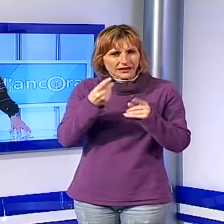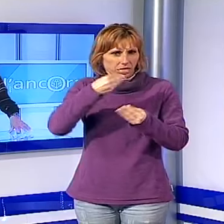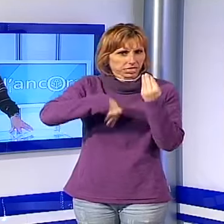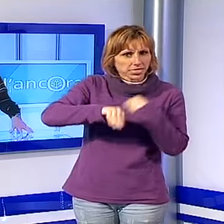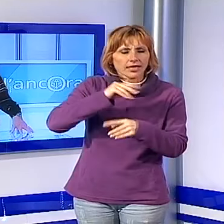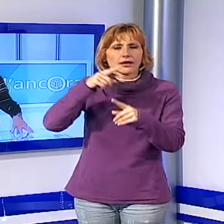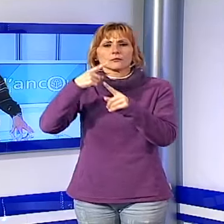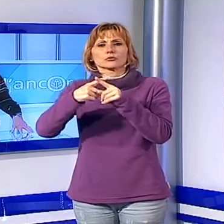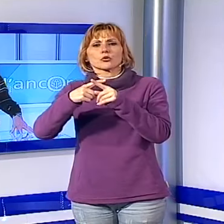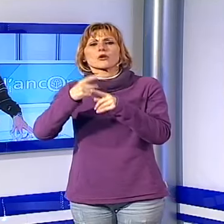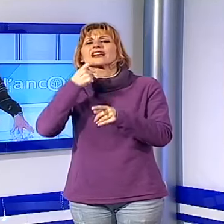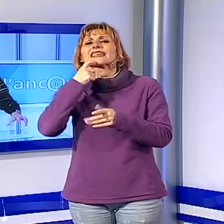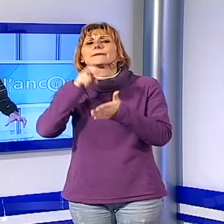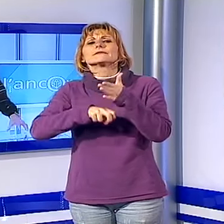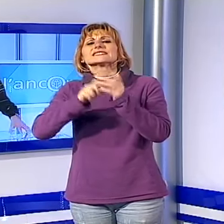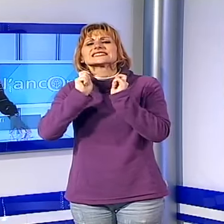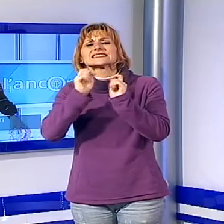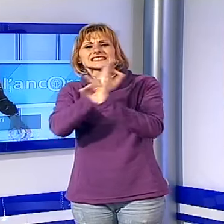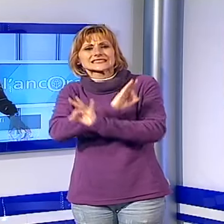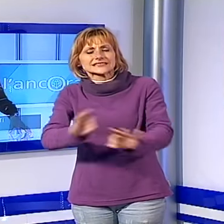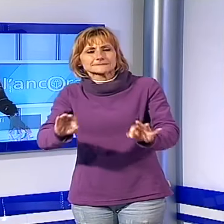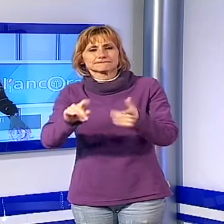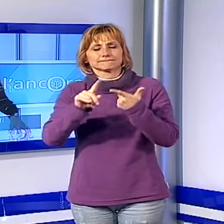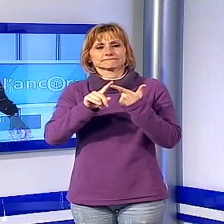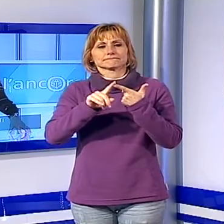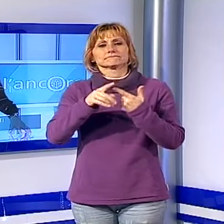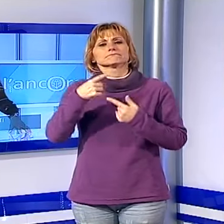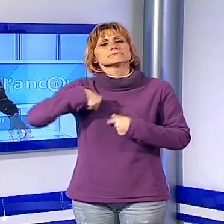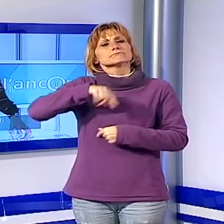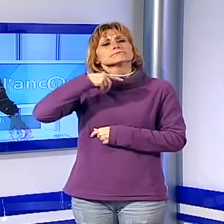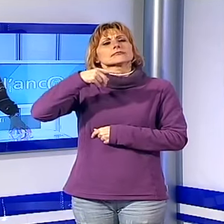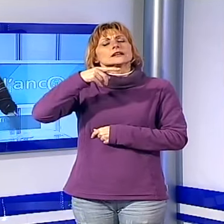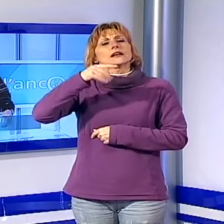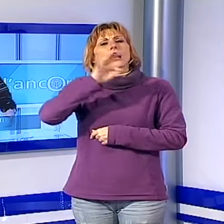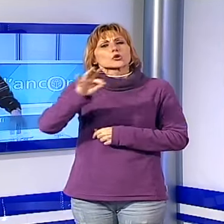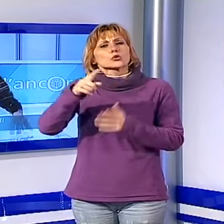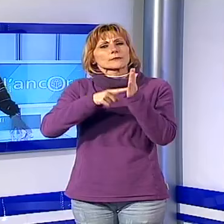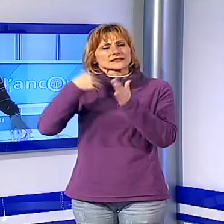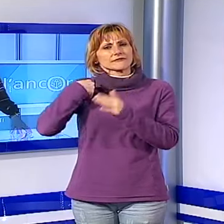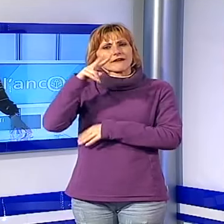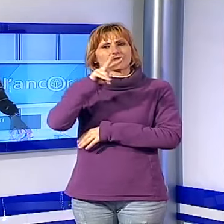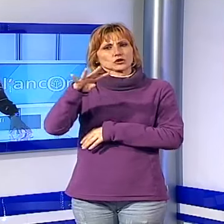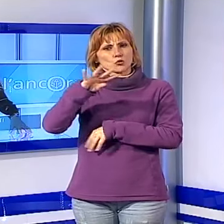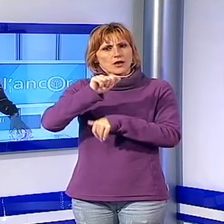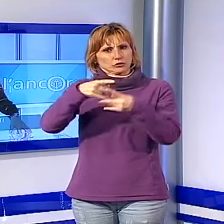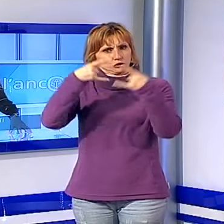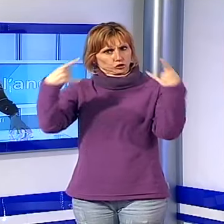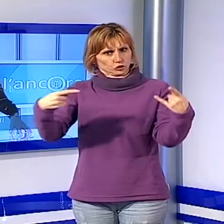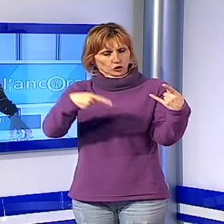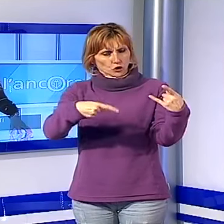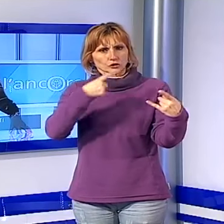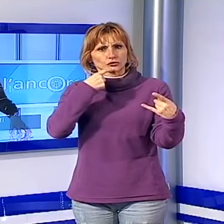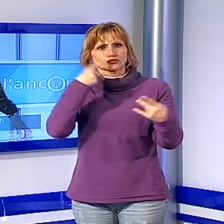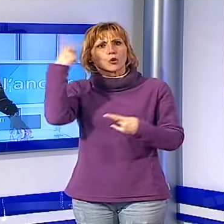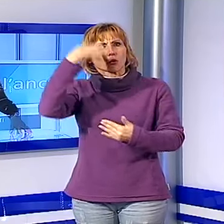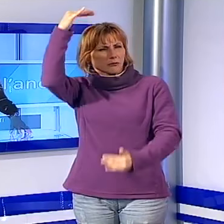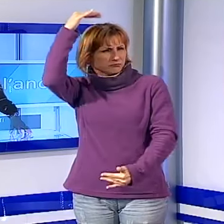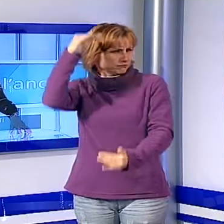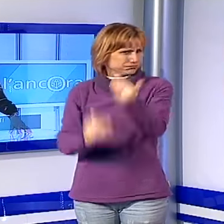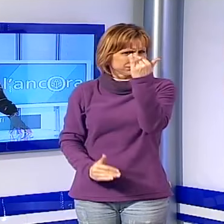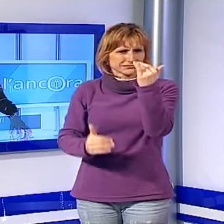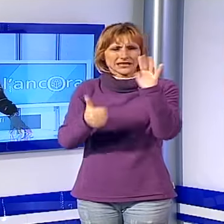E forse questo ci fa capire perché qualche mese fa a Sole 24 Ore, un giornale di grande prestigio fa precipitare Lucca